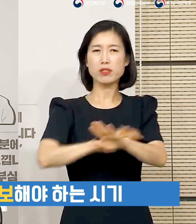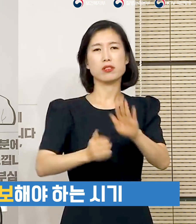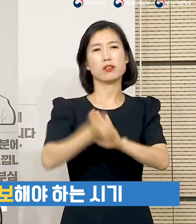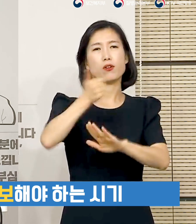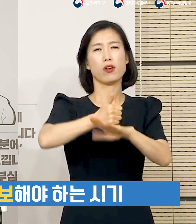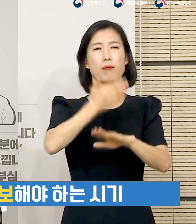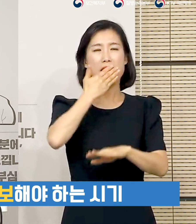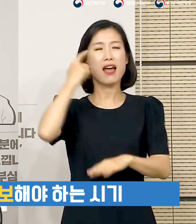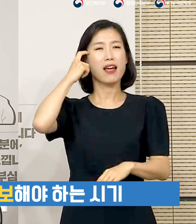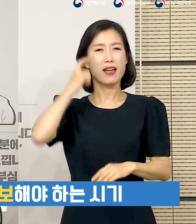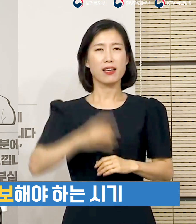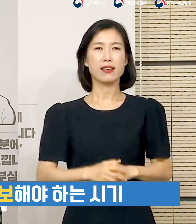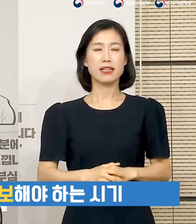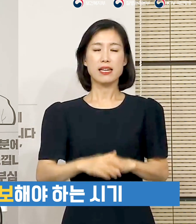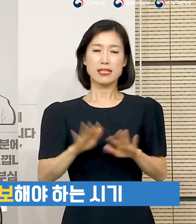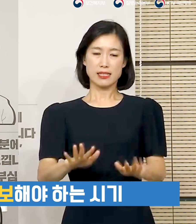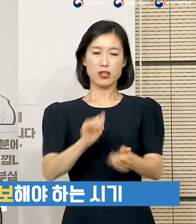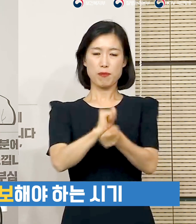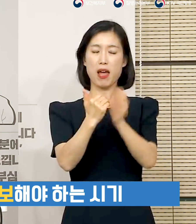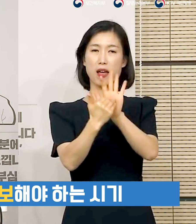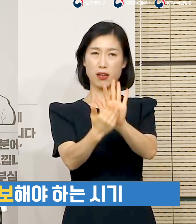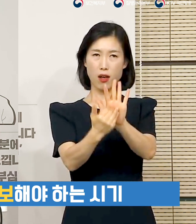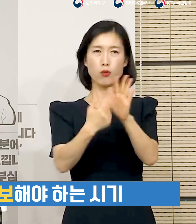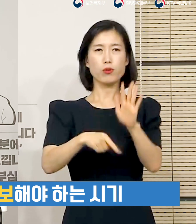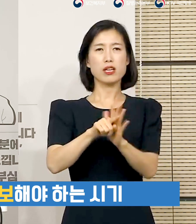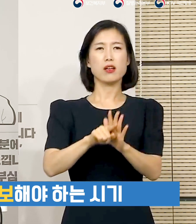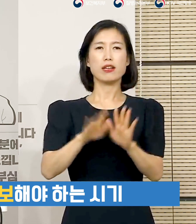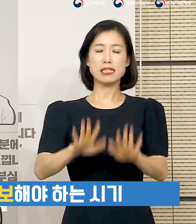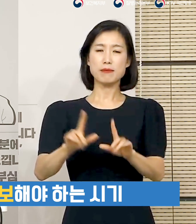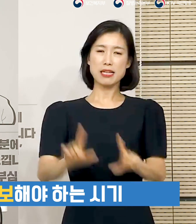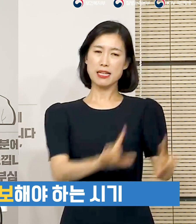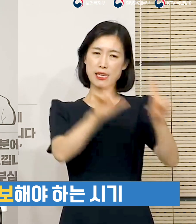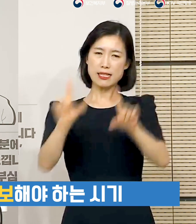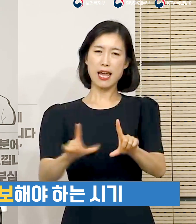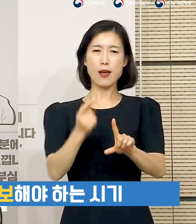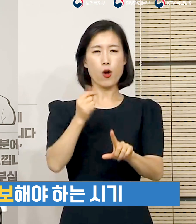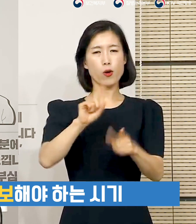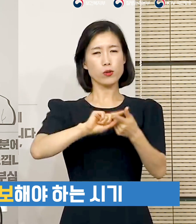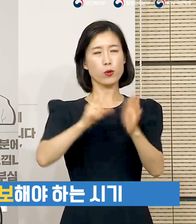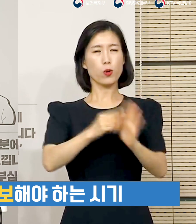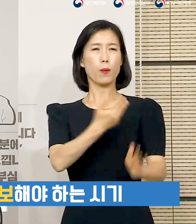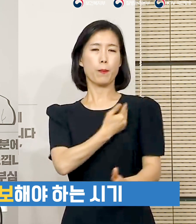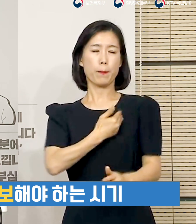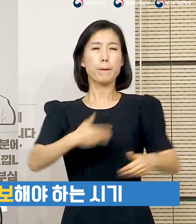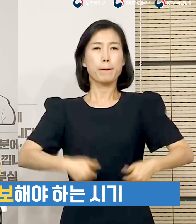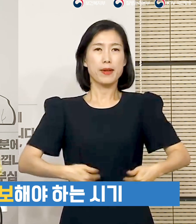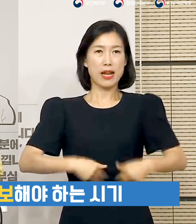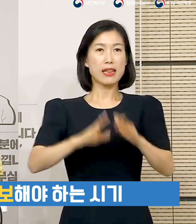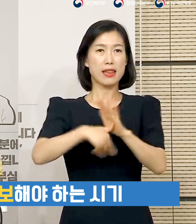있습니다. 지금은 방역을 위해 일상의 일정 부분을 양보해야 하는 시기입니다.